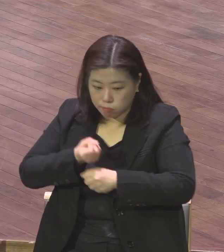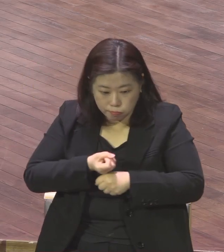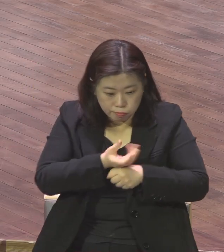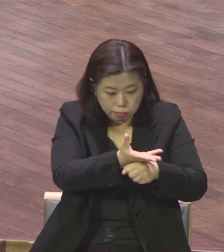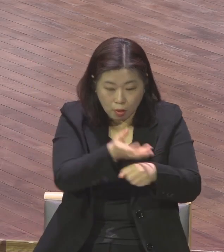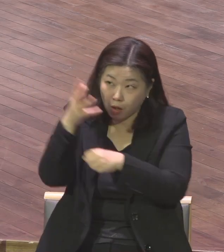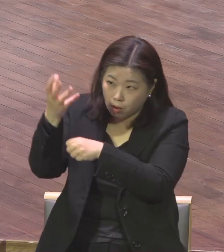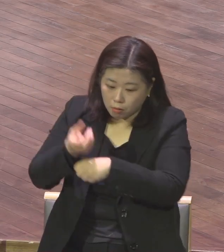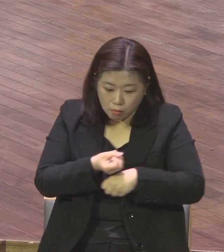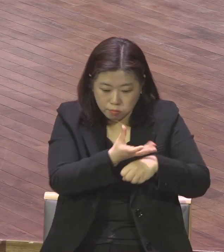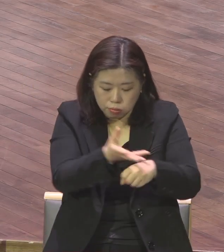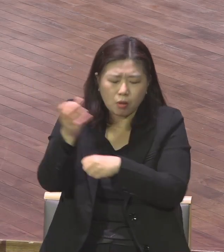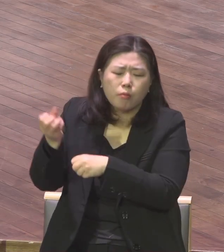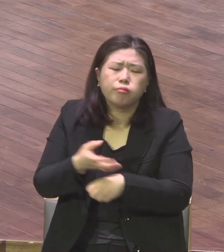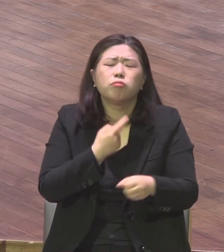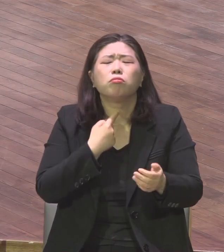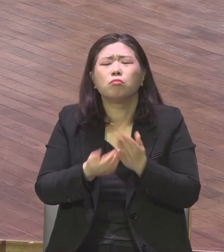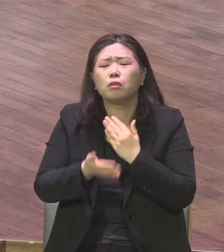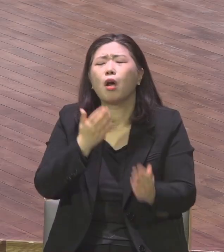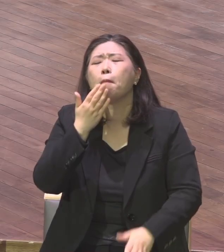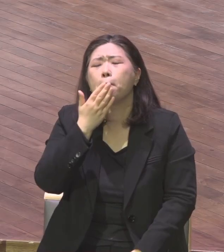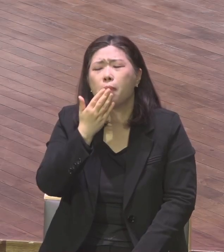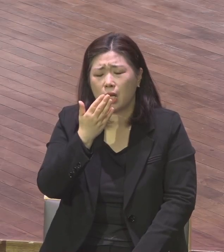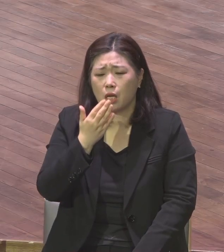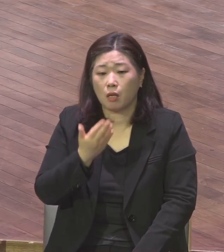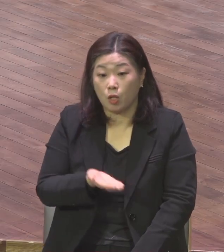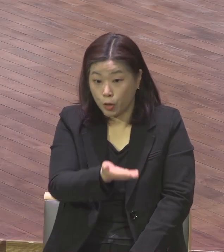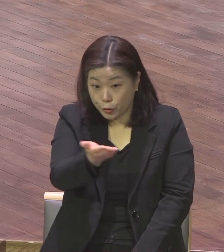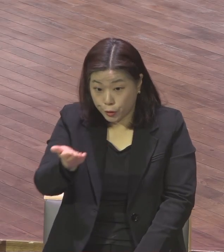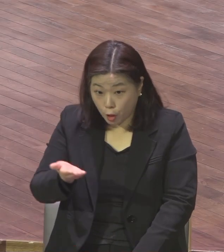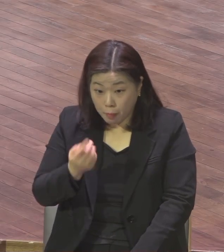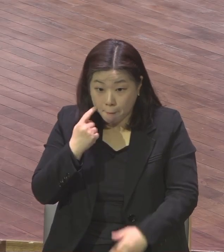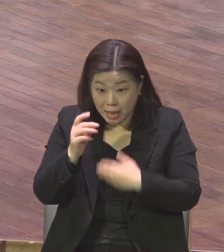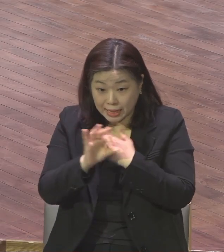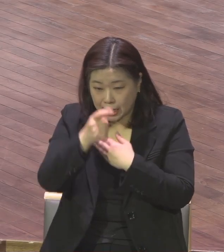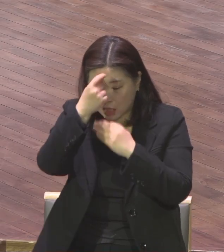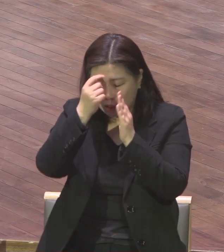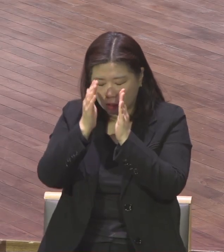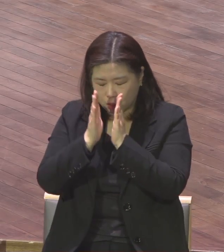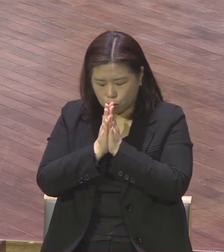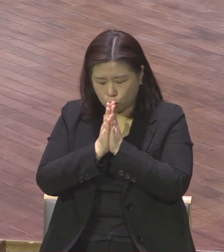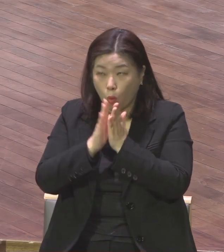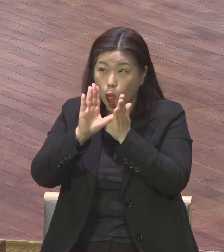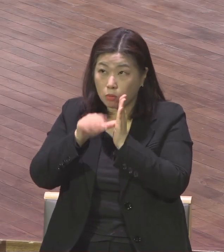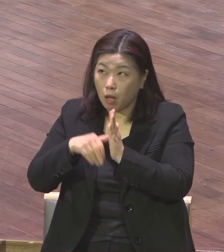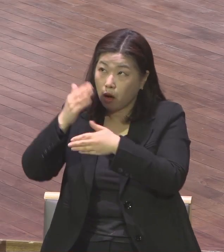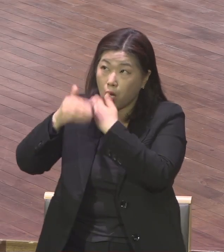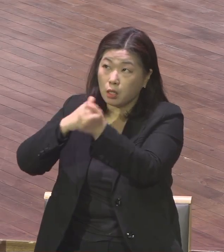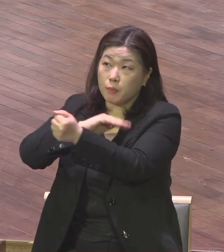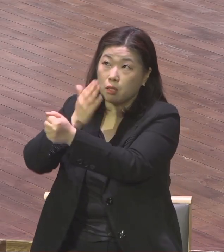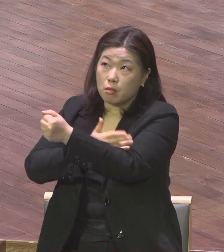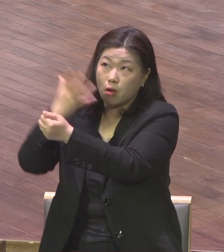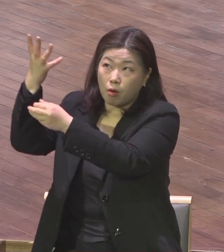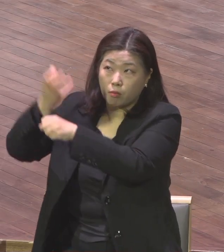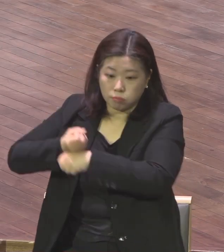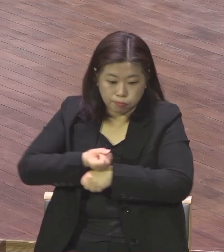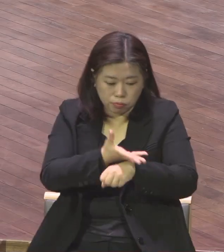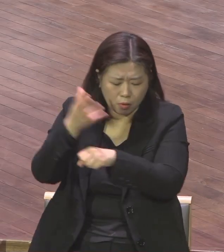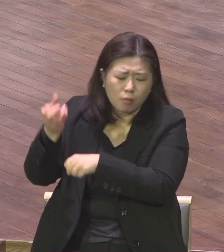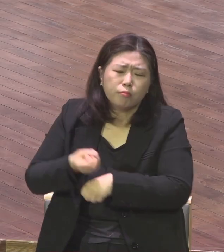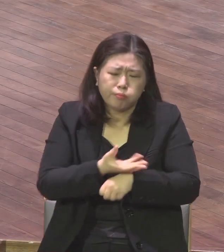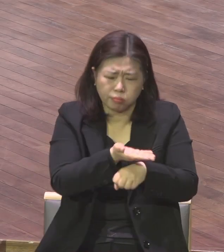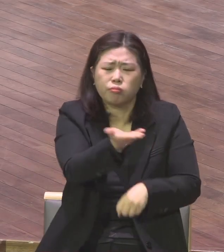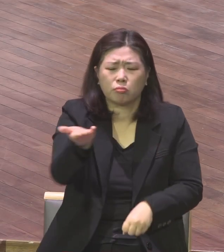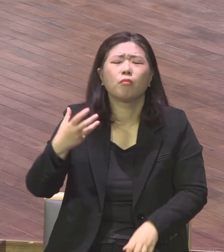되어 있어요. 기도하는 여러분이 현장을 바라보고 전혀 두려워할 이유 없습니다. 영계 모든 성도들 이런 기도의 능력을